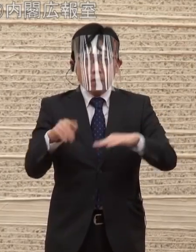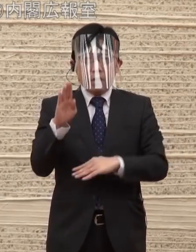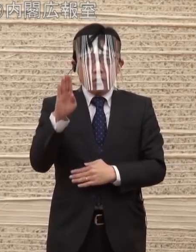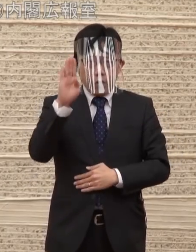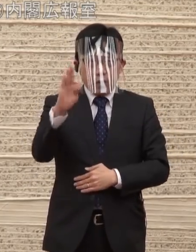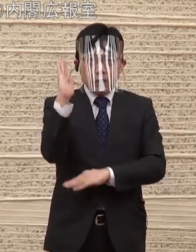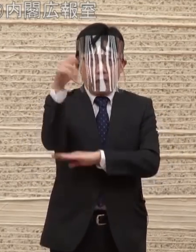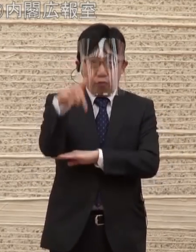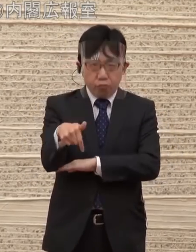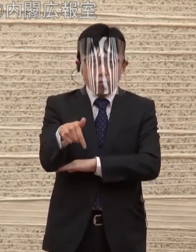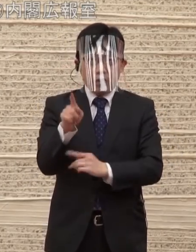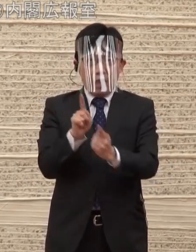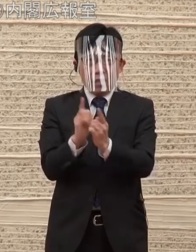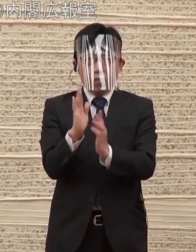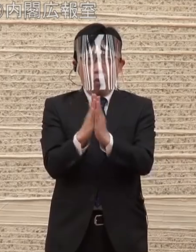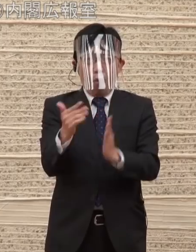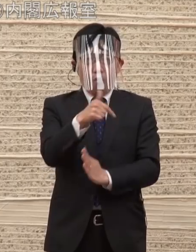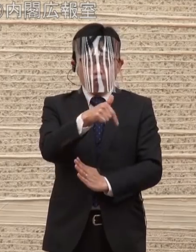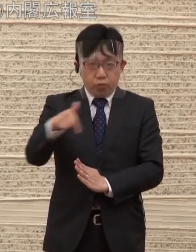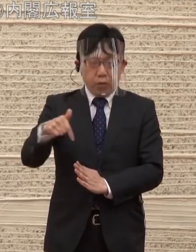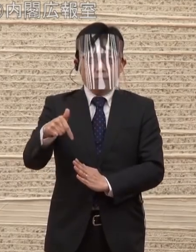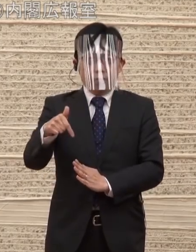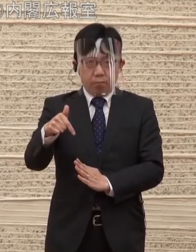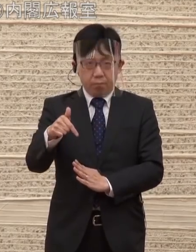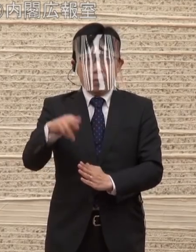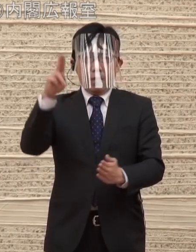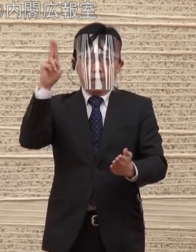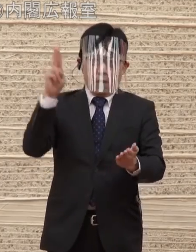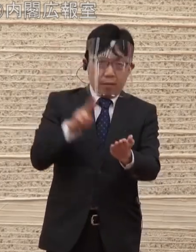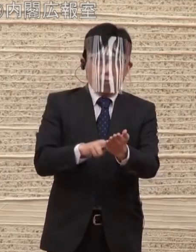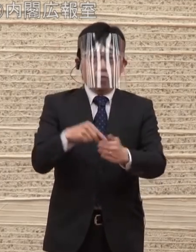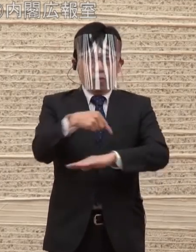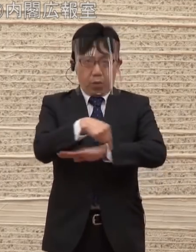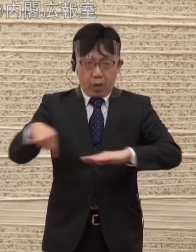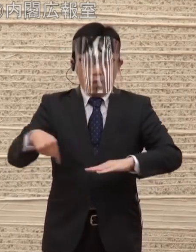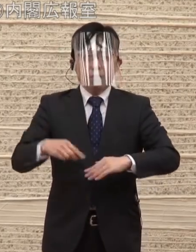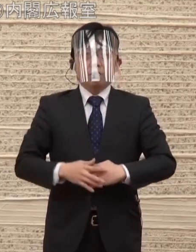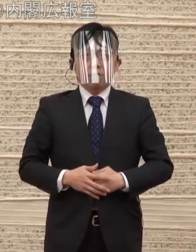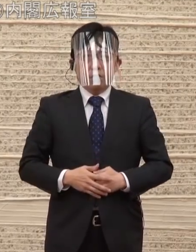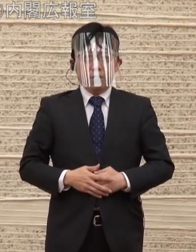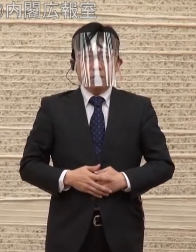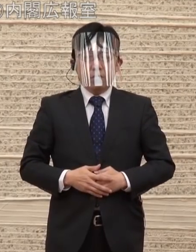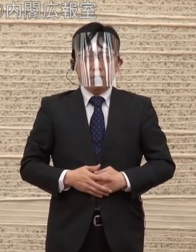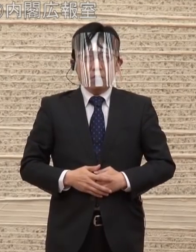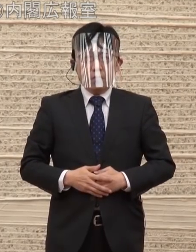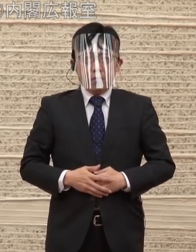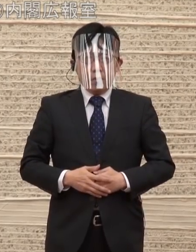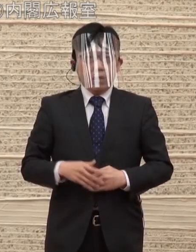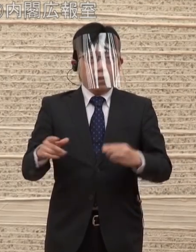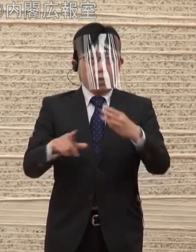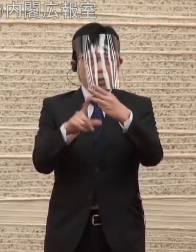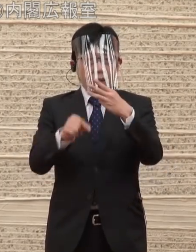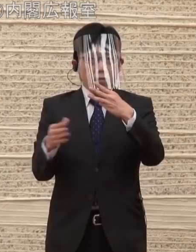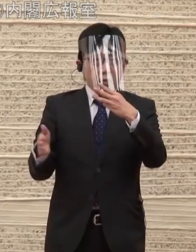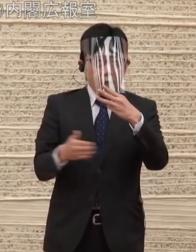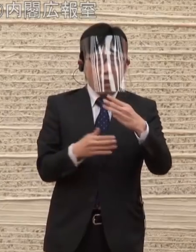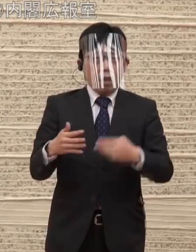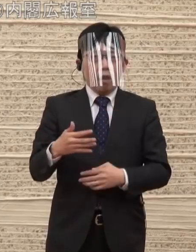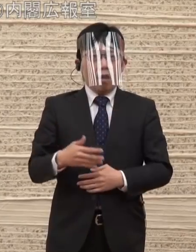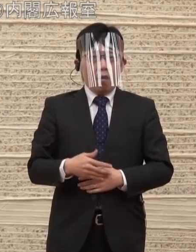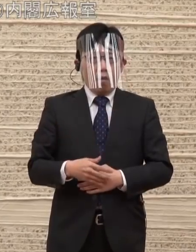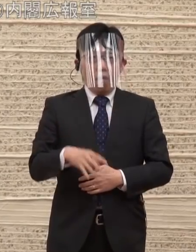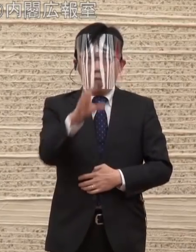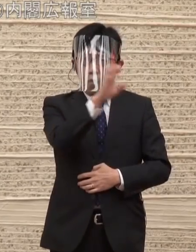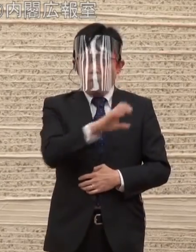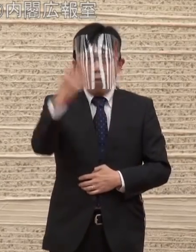て決定いたします3月以降米国では欧米では